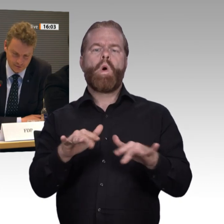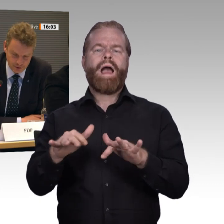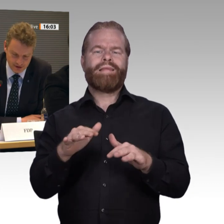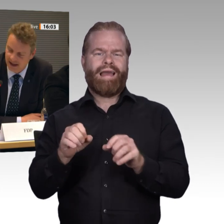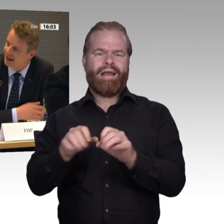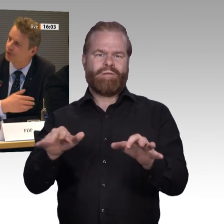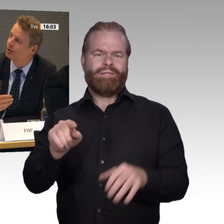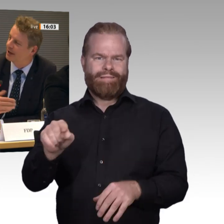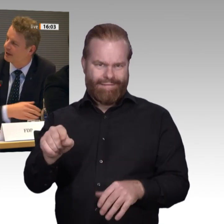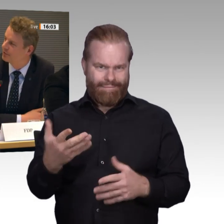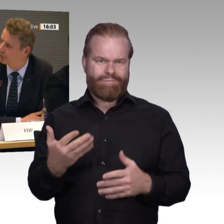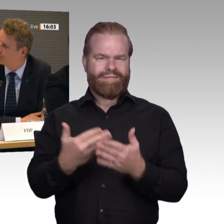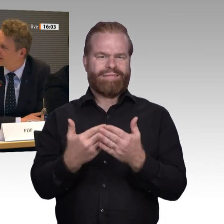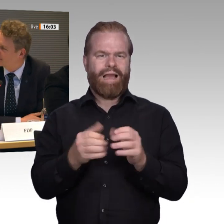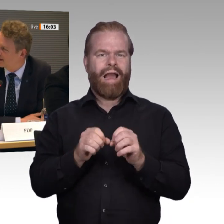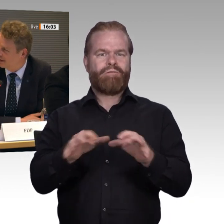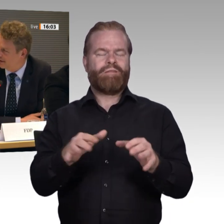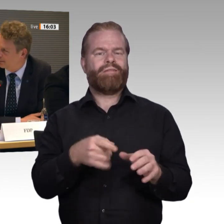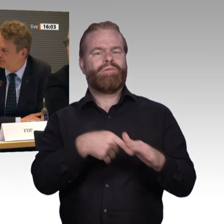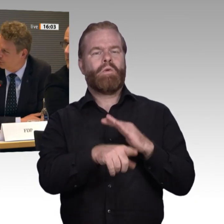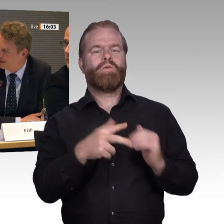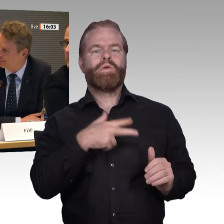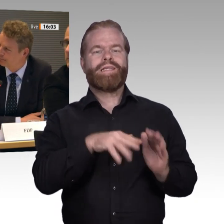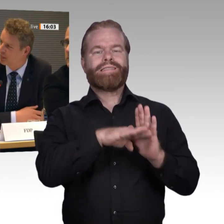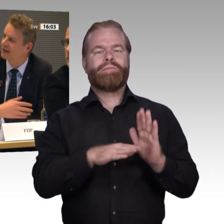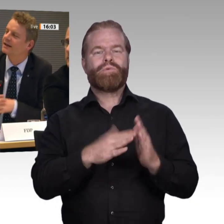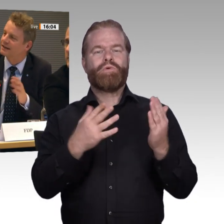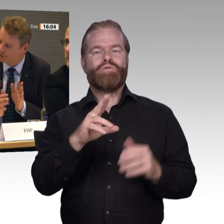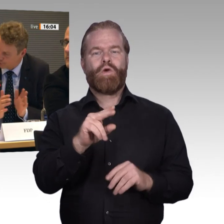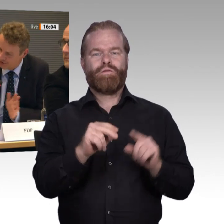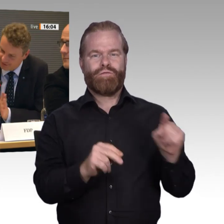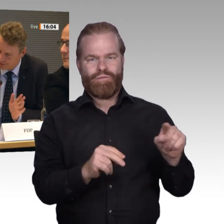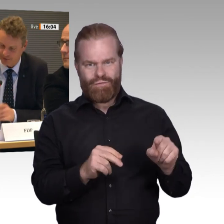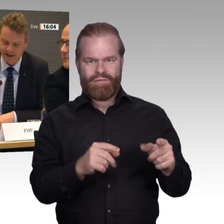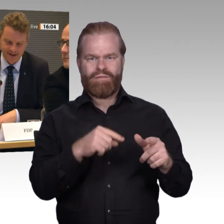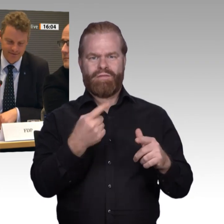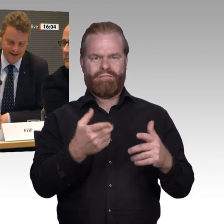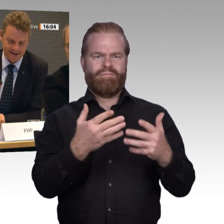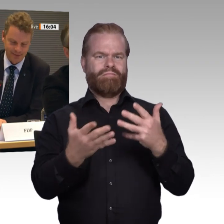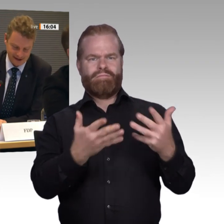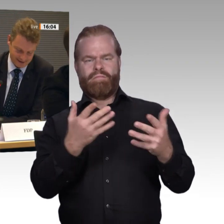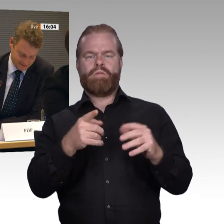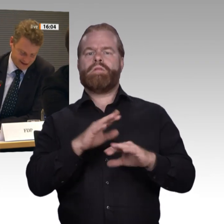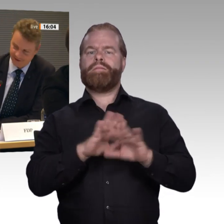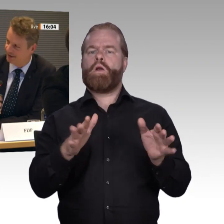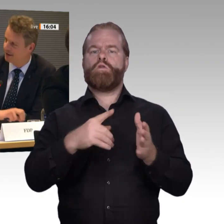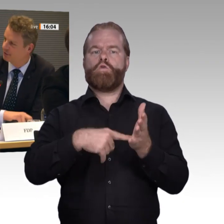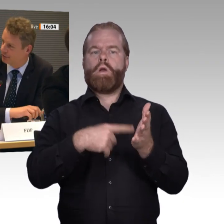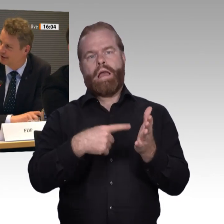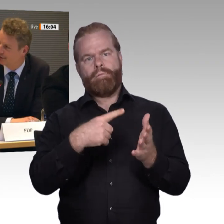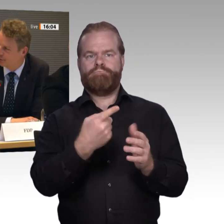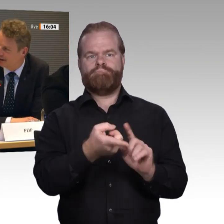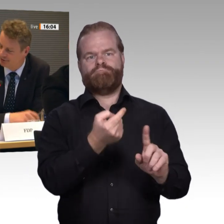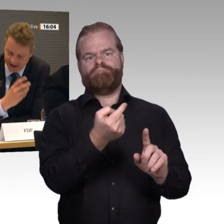das Steueraufkommen steigt. Also im Ergebnis müssten Sie eigentlich mehr Geld haben als vorher. Zwischen diesen Perspektiven liegt eine Menge. Deswegen an Sie,